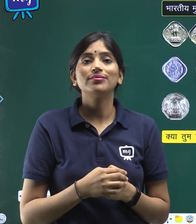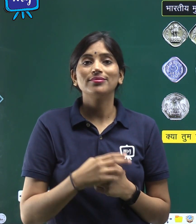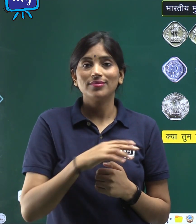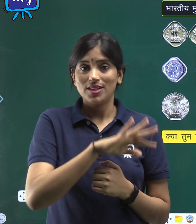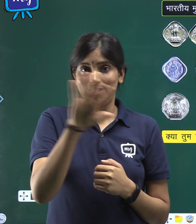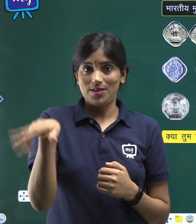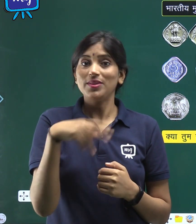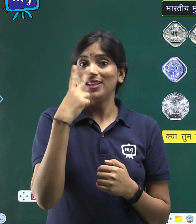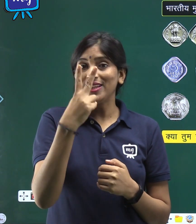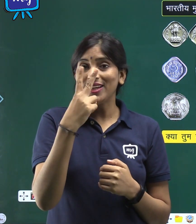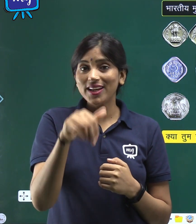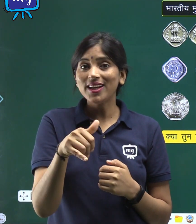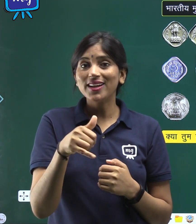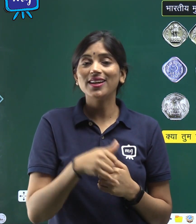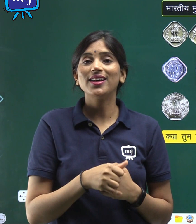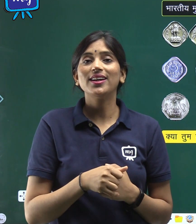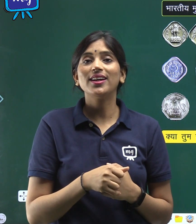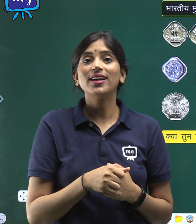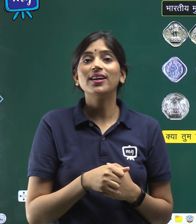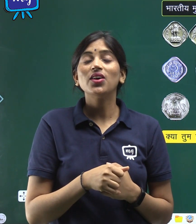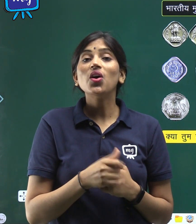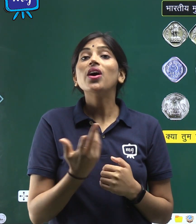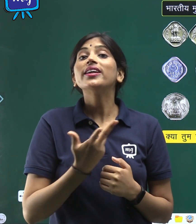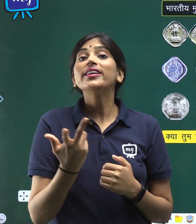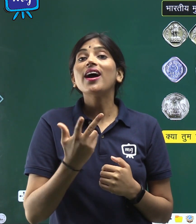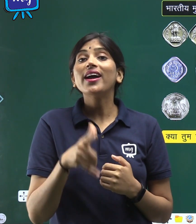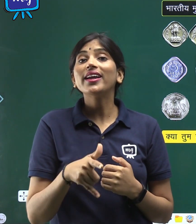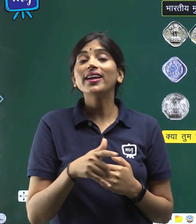देखे ना सबने? ये क्या है बच्चों?